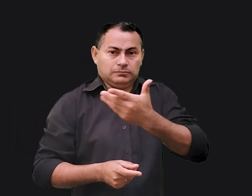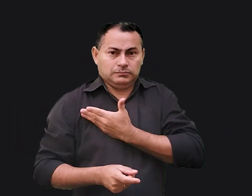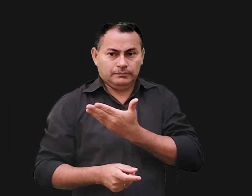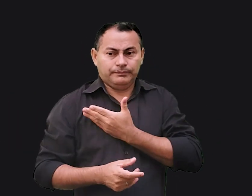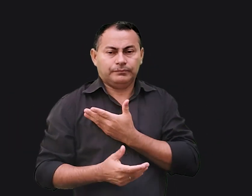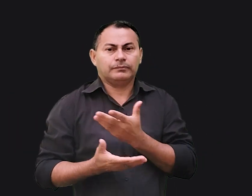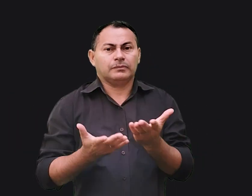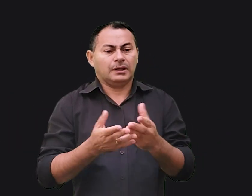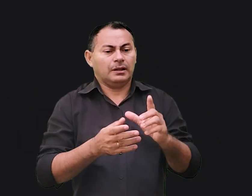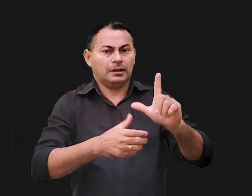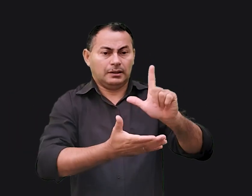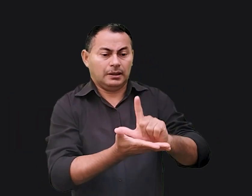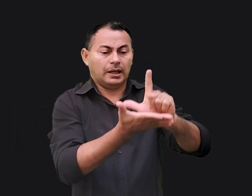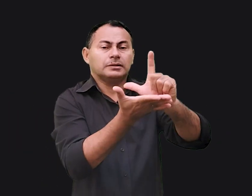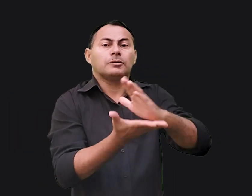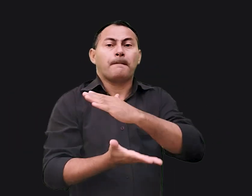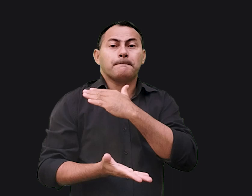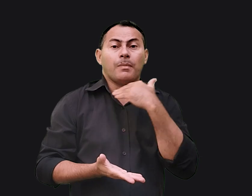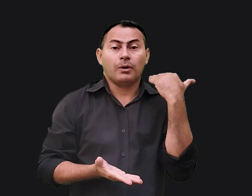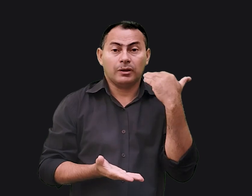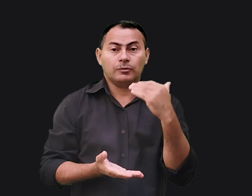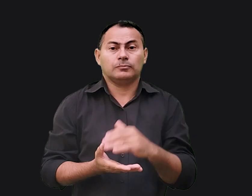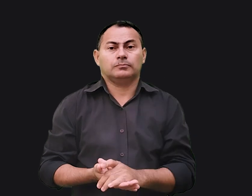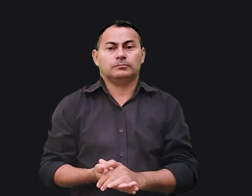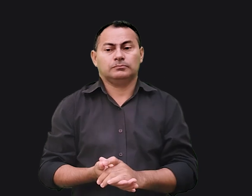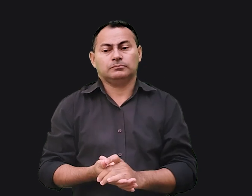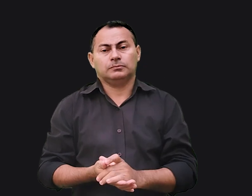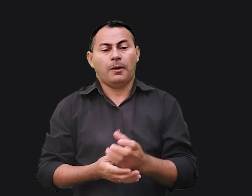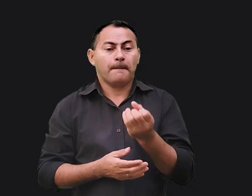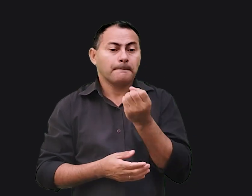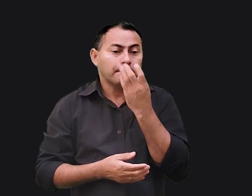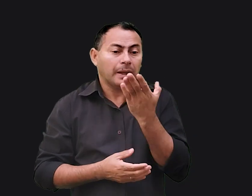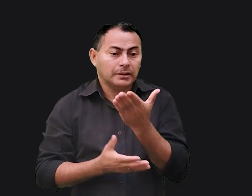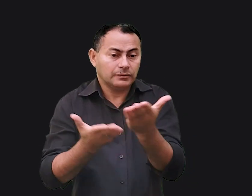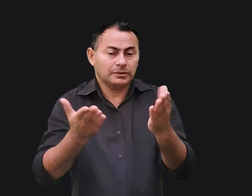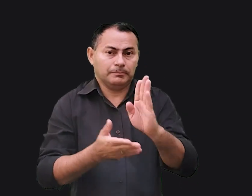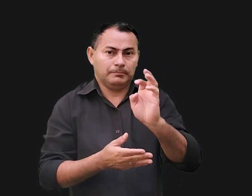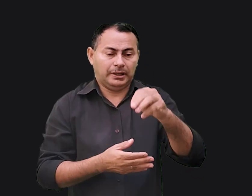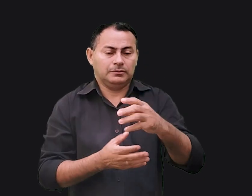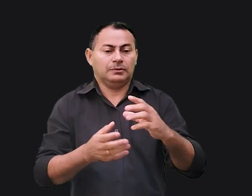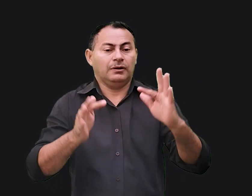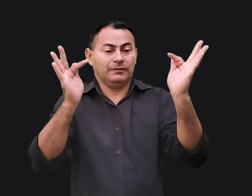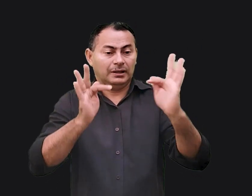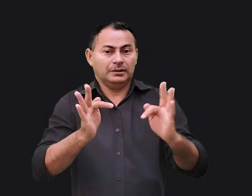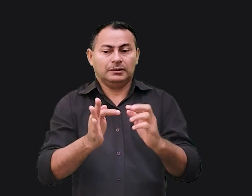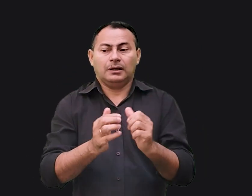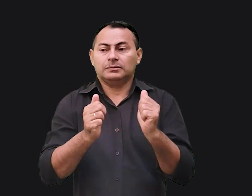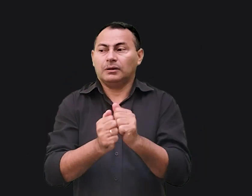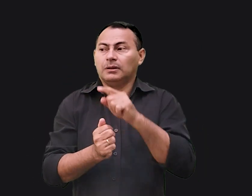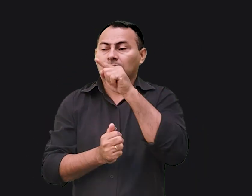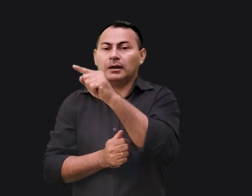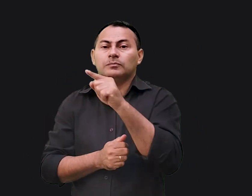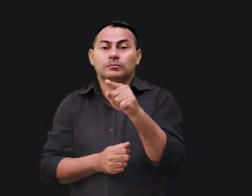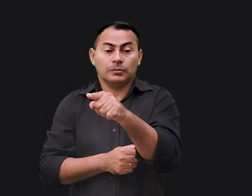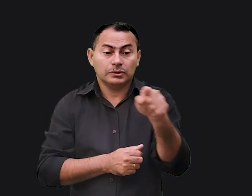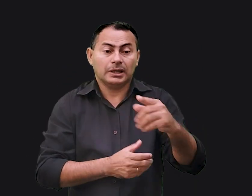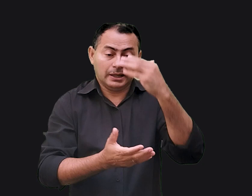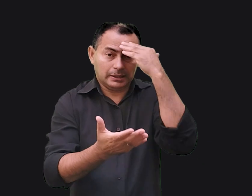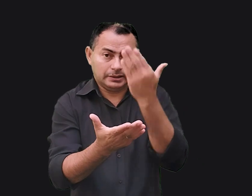apóstolos, Lázaro morreu. E para o bem de vocês, estou contente por não ter estado lá, para que vocês